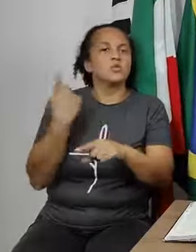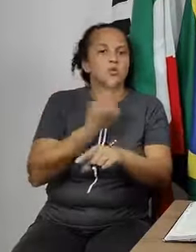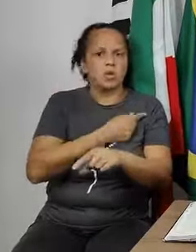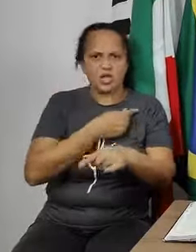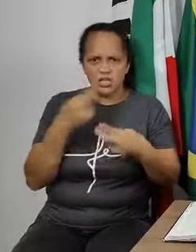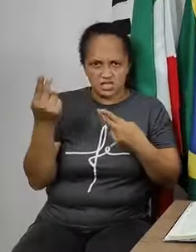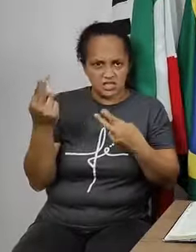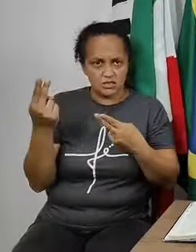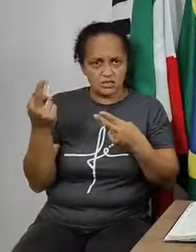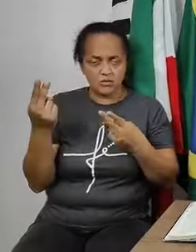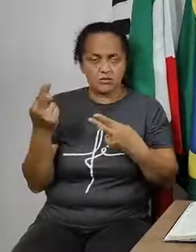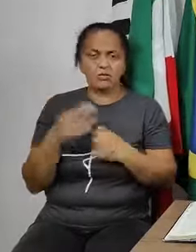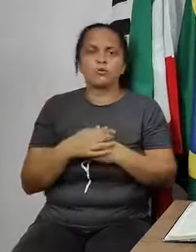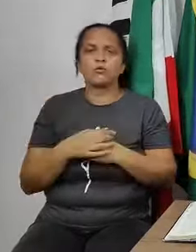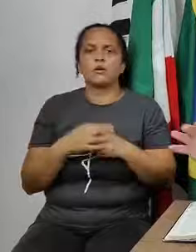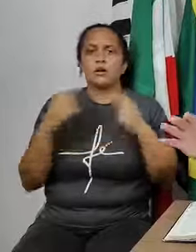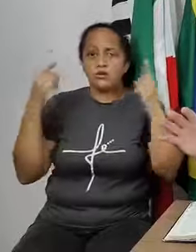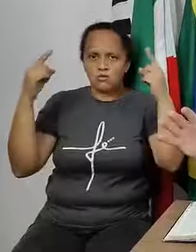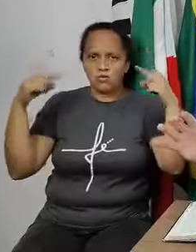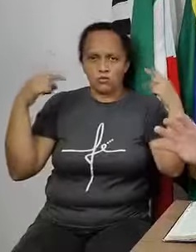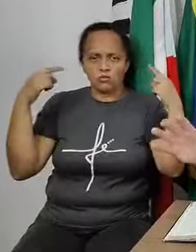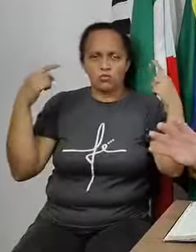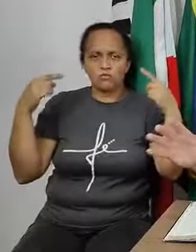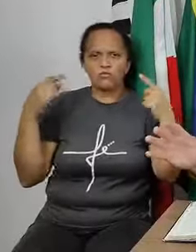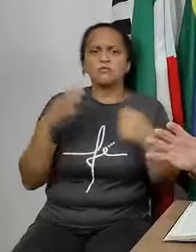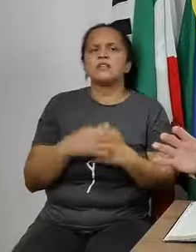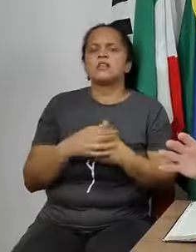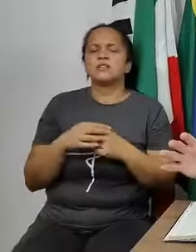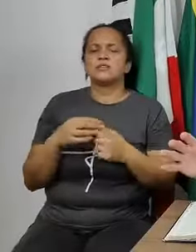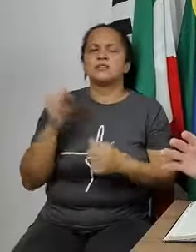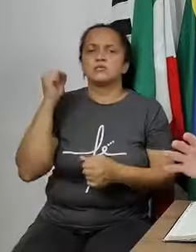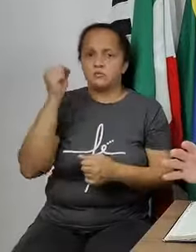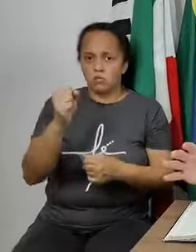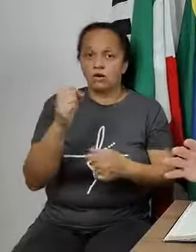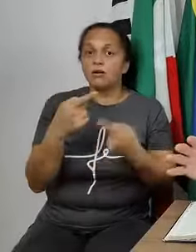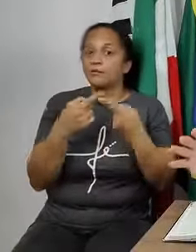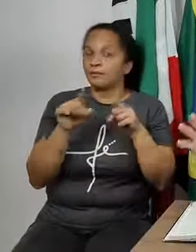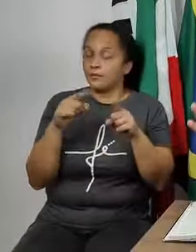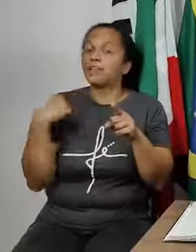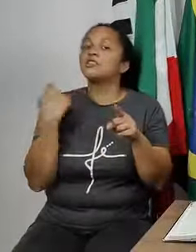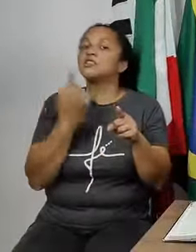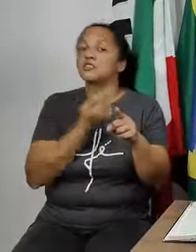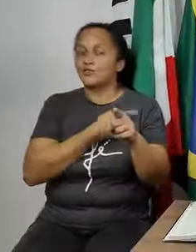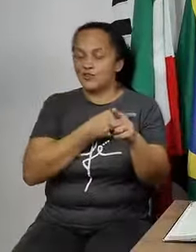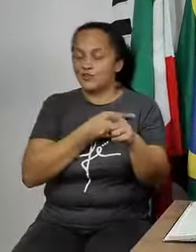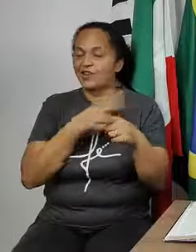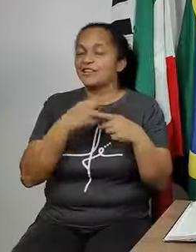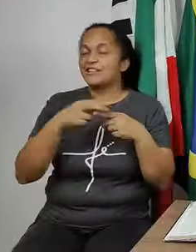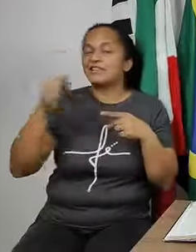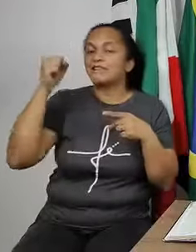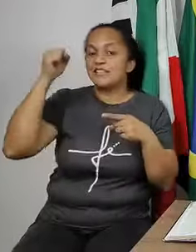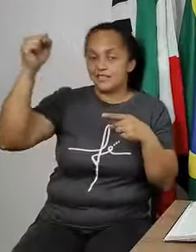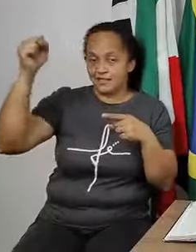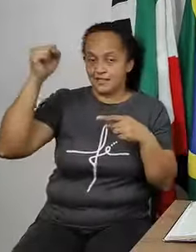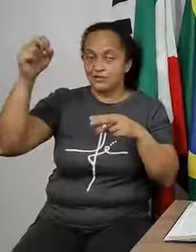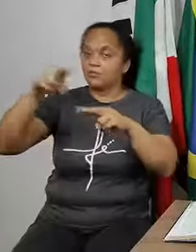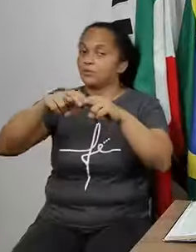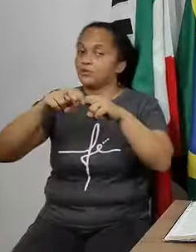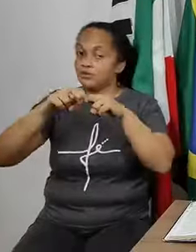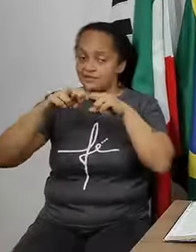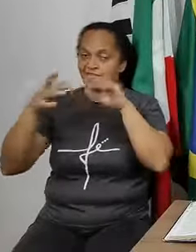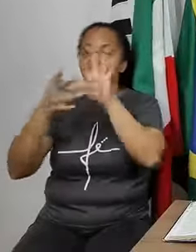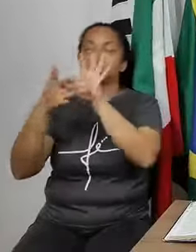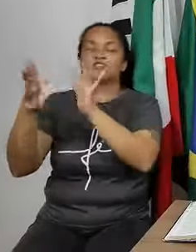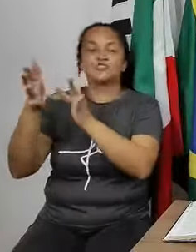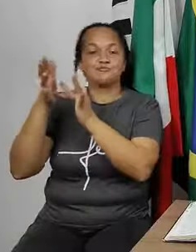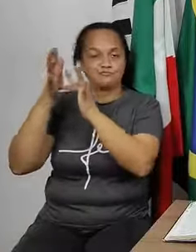declara: porém, em todas essas coisas, somos mais do que vencedores por meio